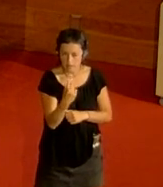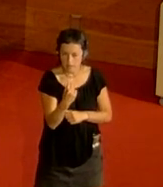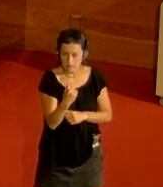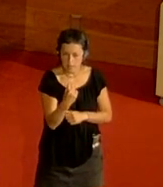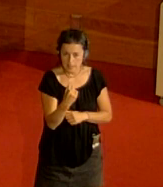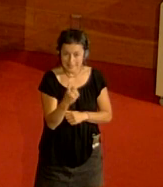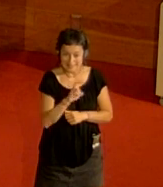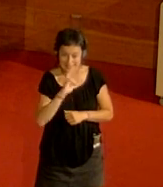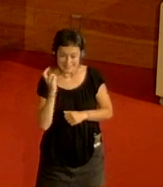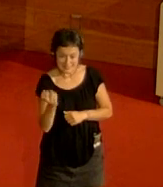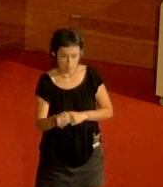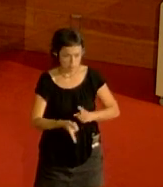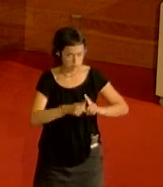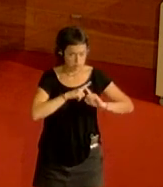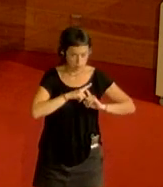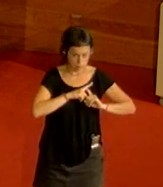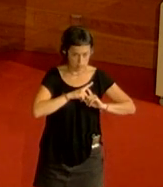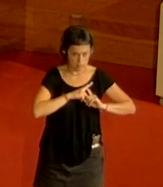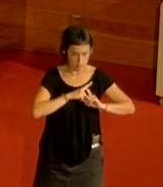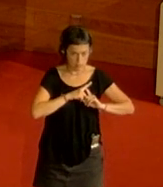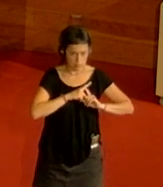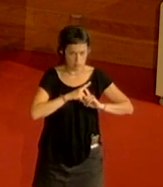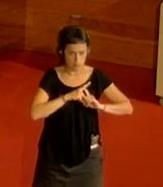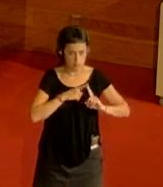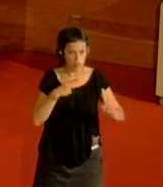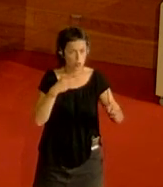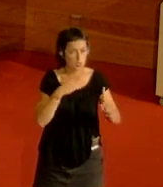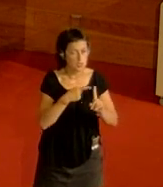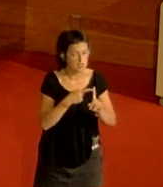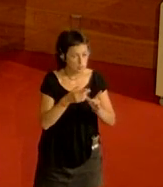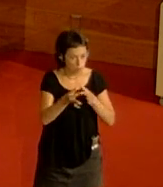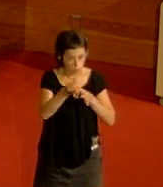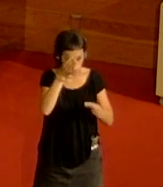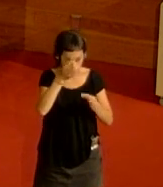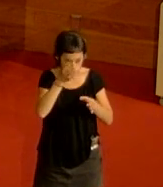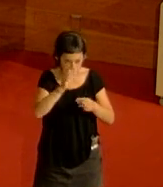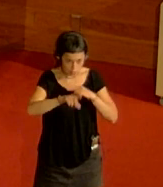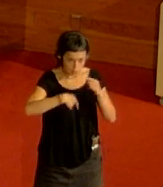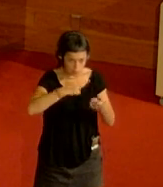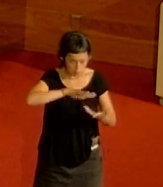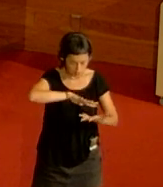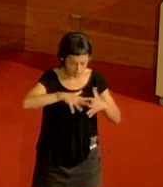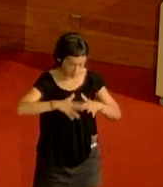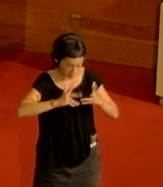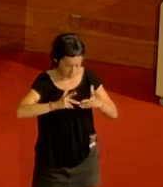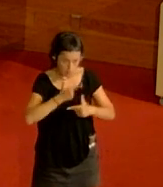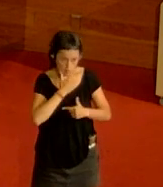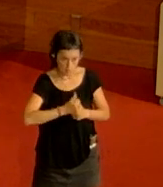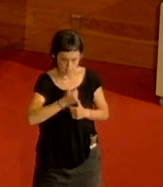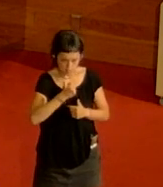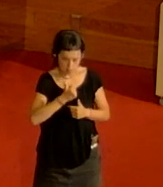diversidad para que los datos sean más fácilmente operacionaliza bles es decir sacrificar